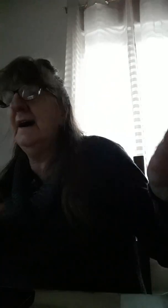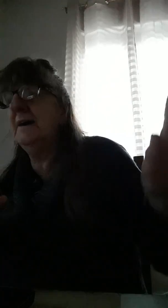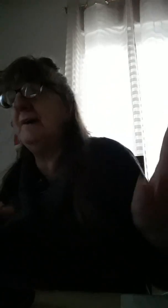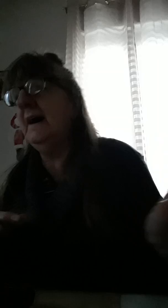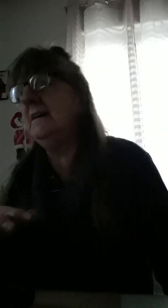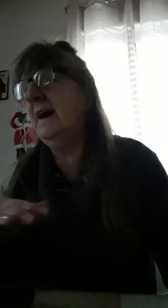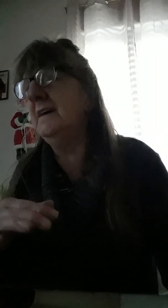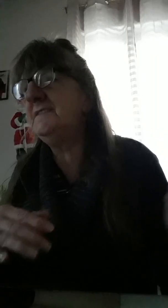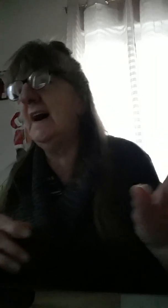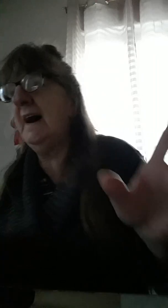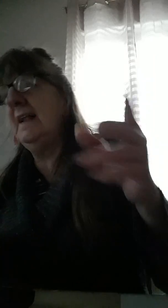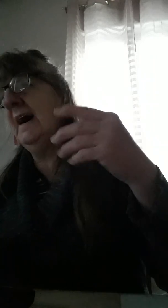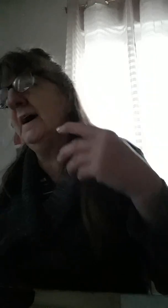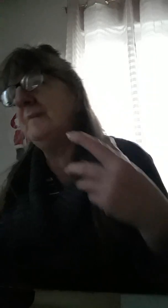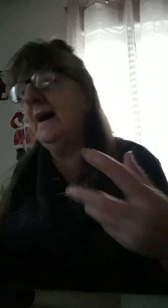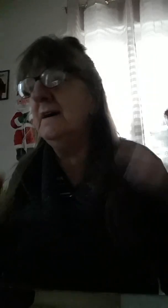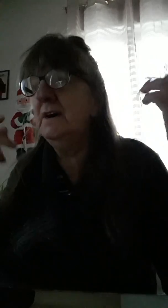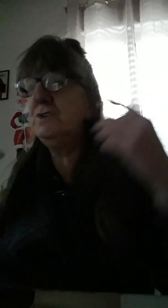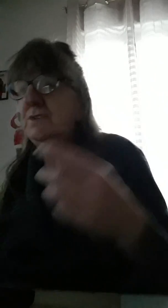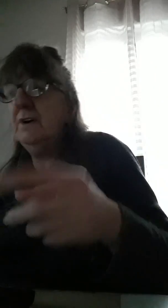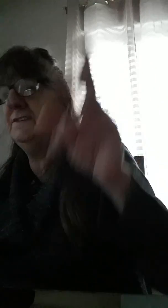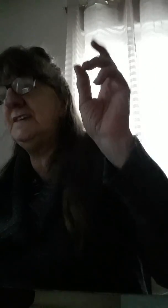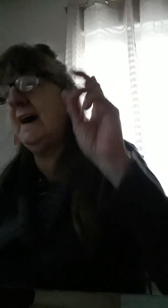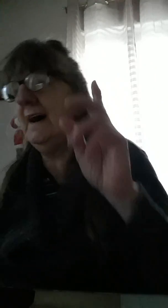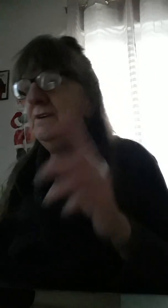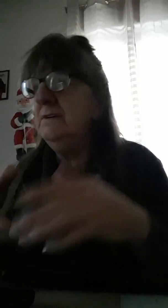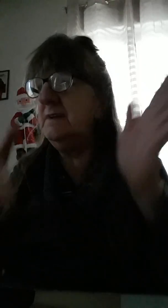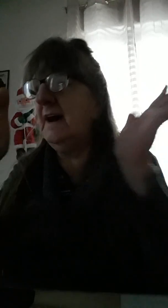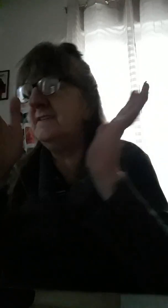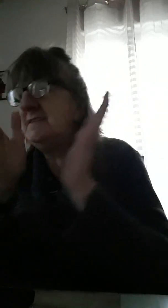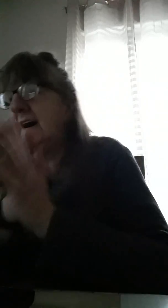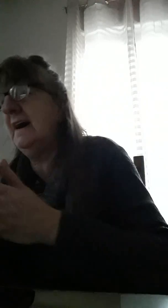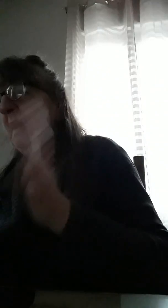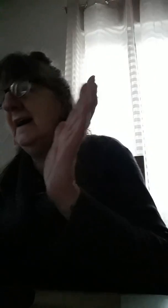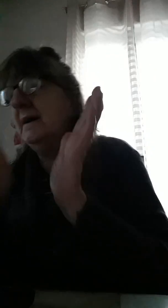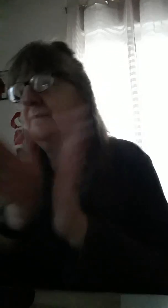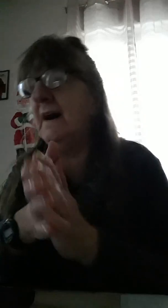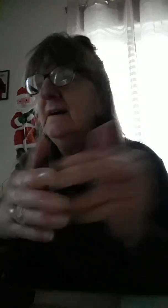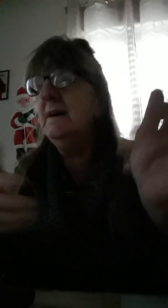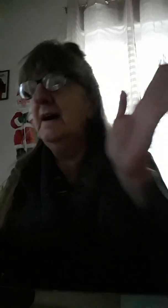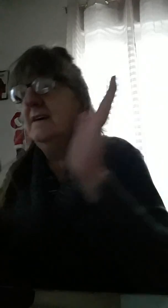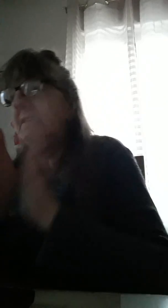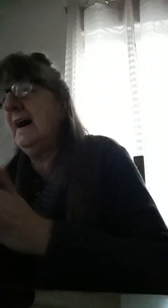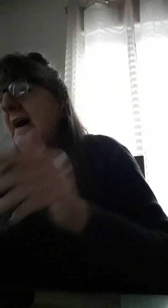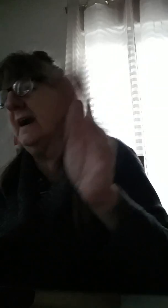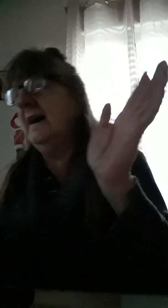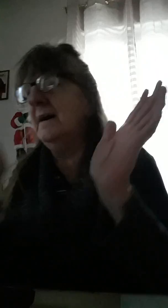Salama, ya salama, je te salue, ya salama, salama.